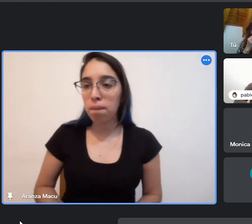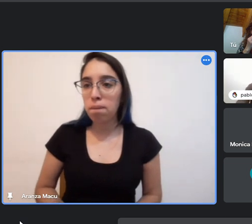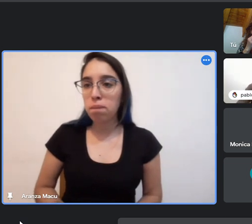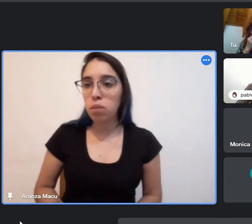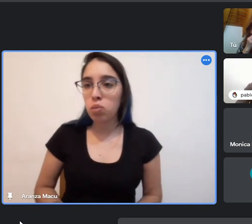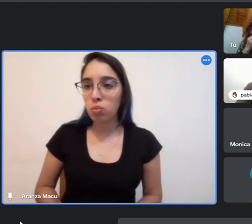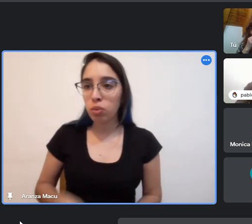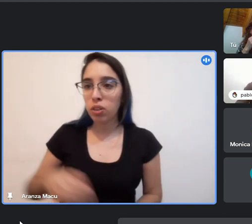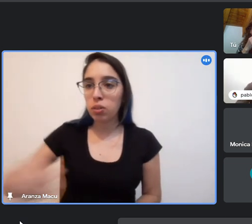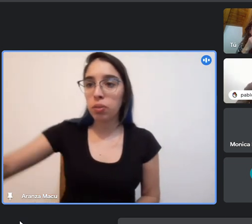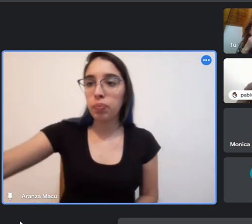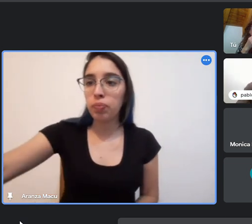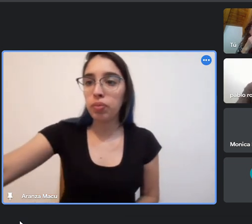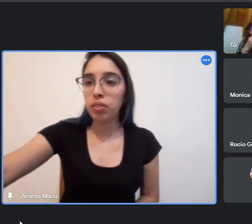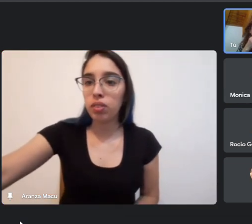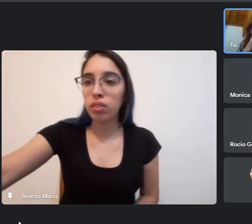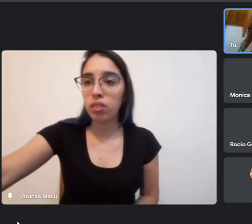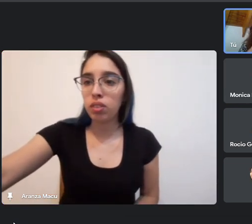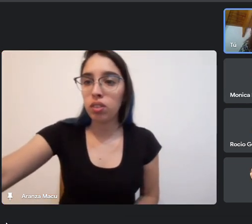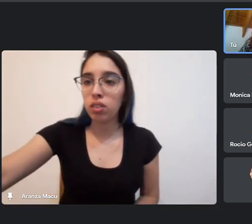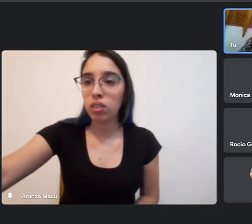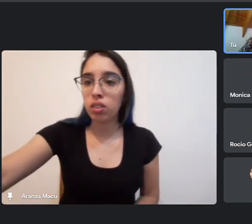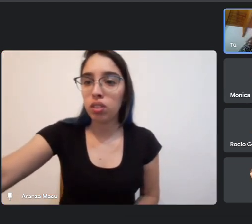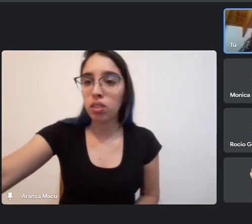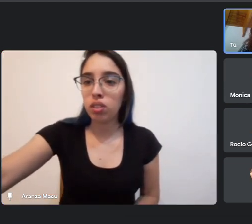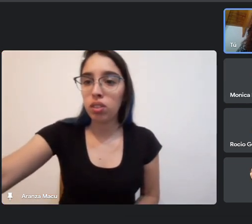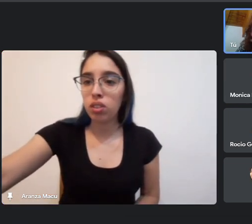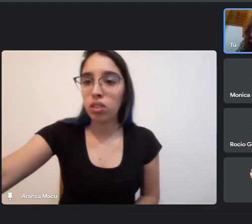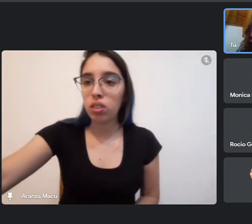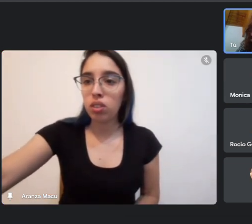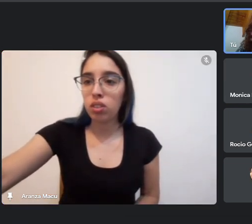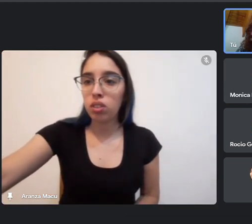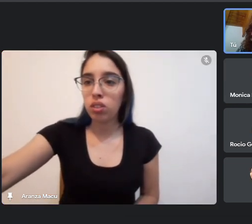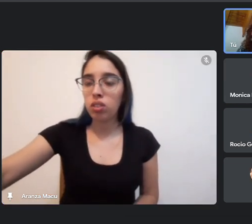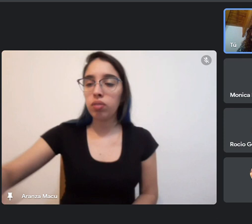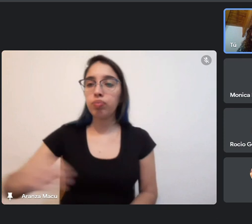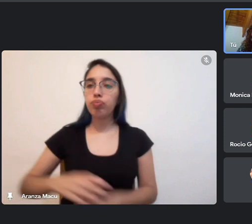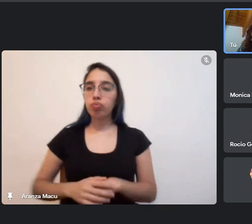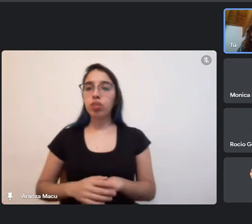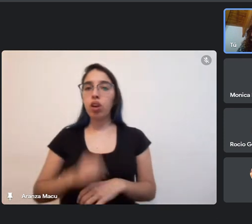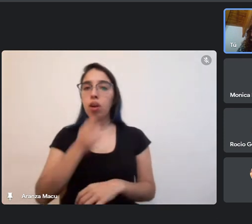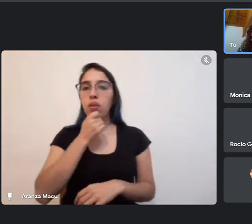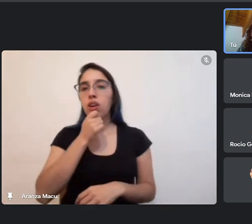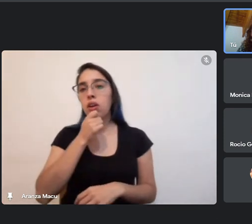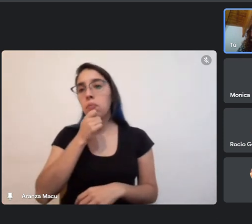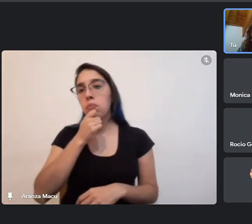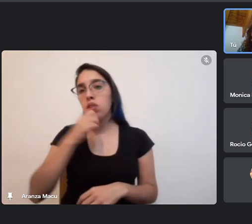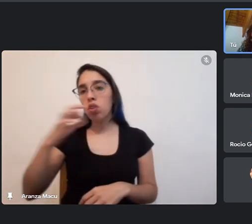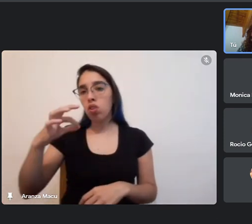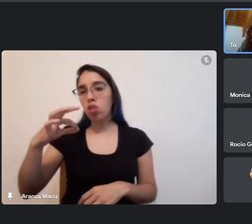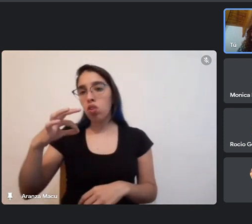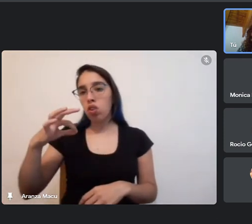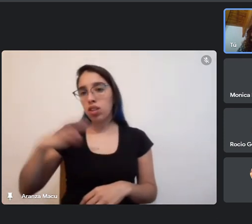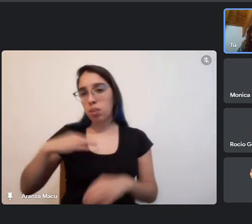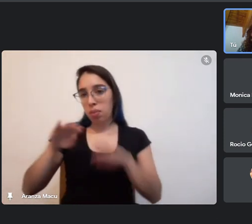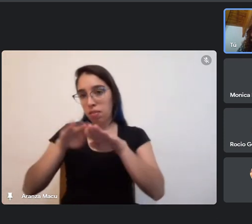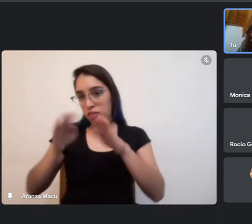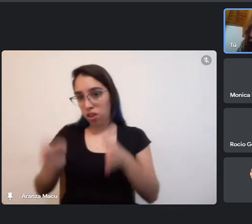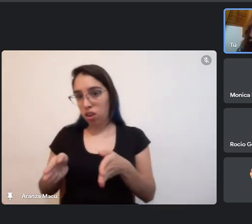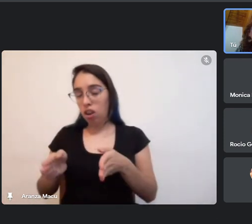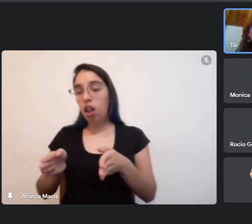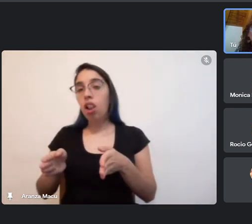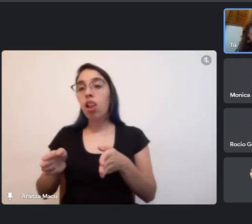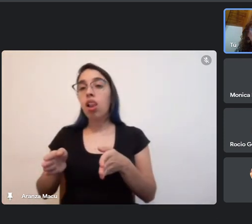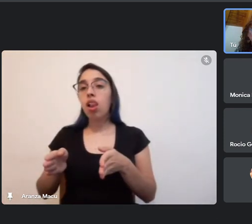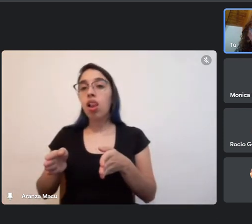la Claro, condición. en el caso del final, tal vez algunos hayan comentado, hayan dispuesto